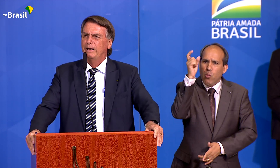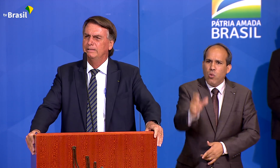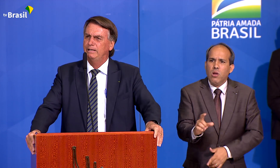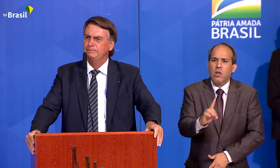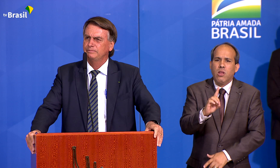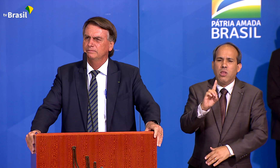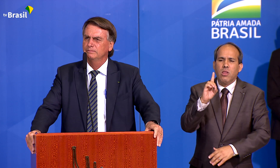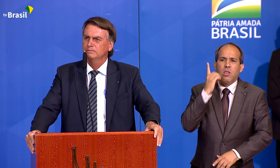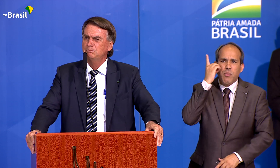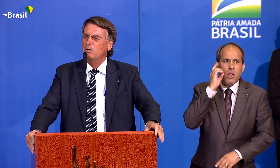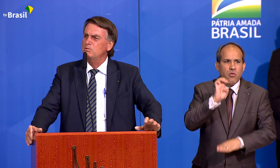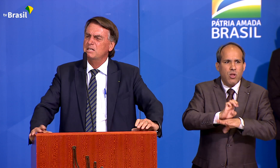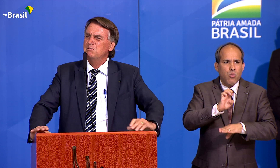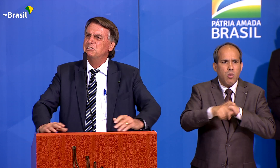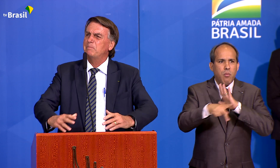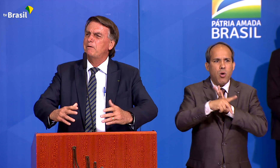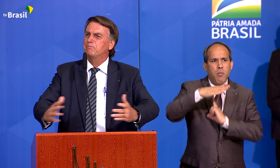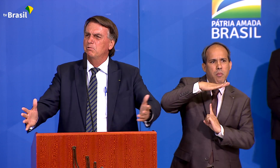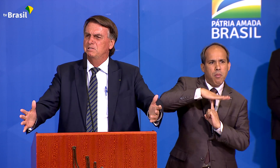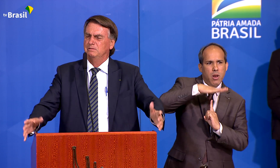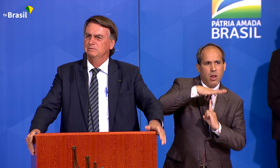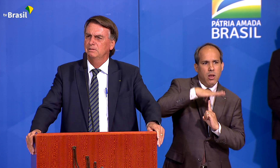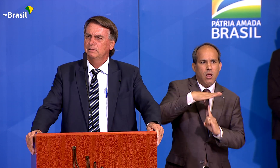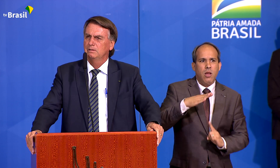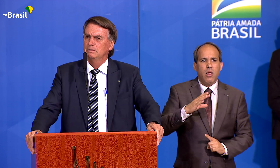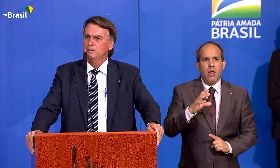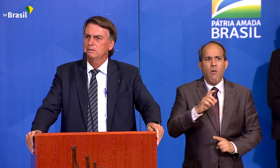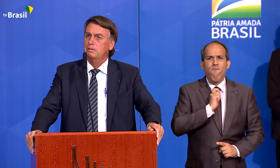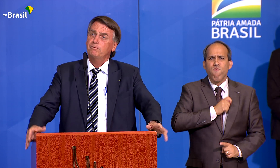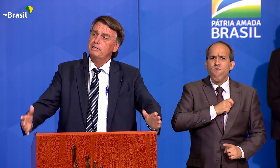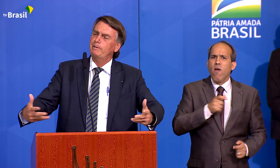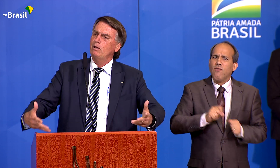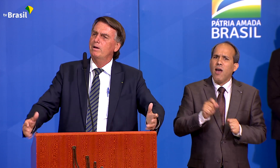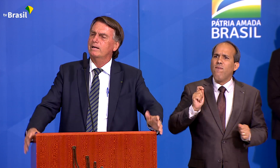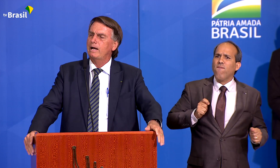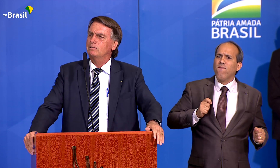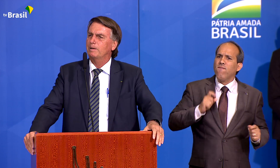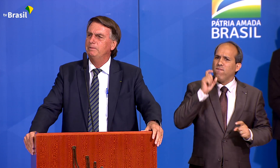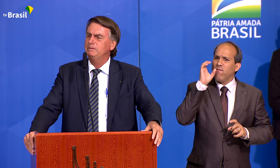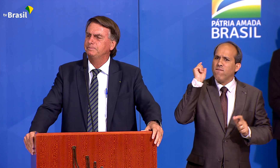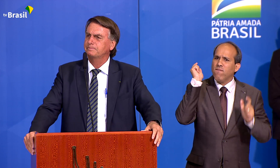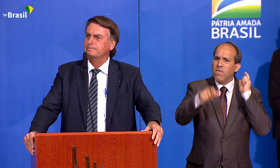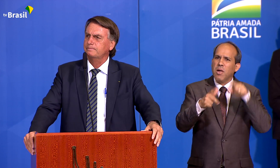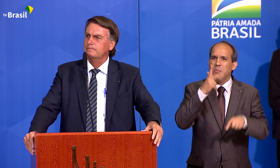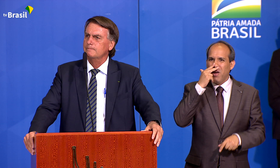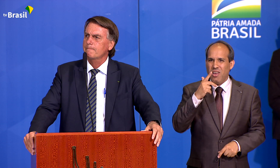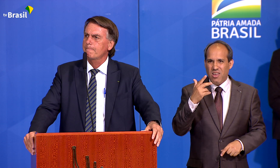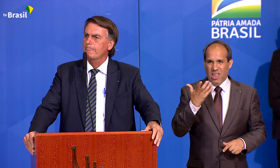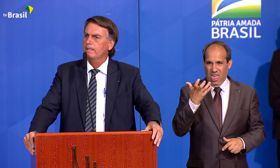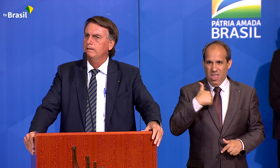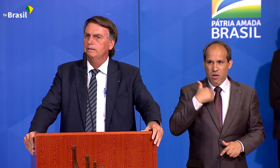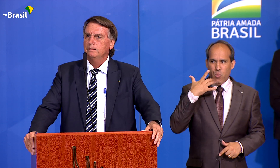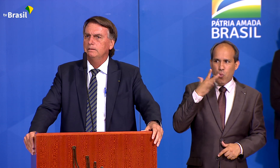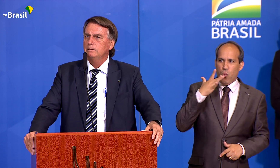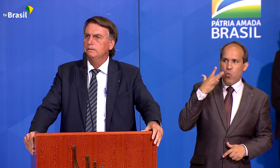do Paraná uma acusação estapafúrdia Talvez para dar um recado para mim e